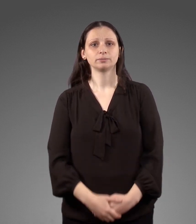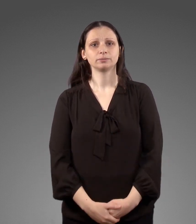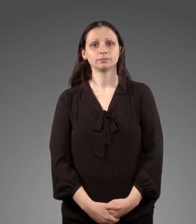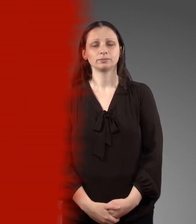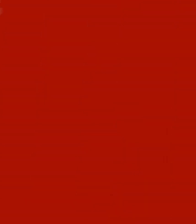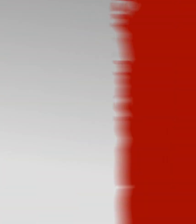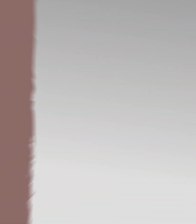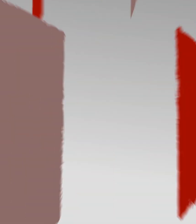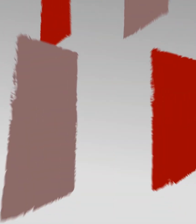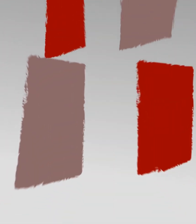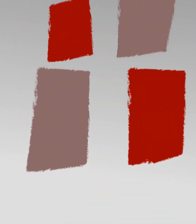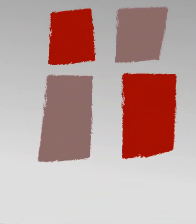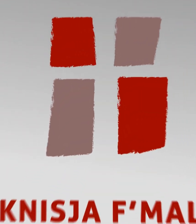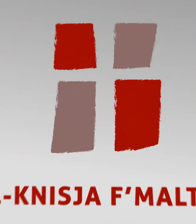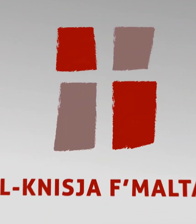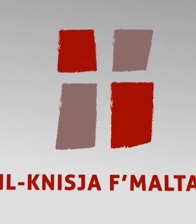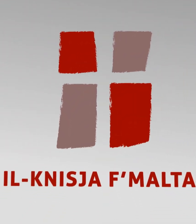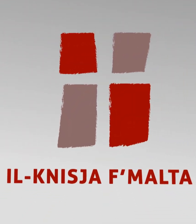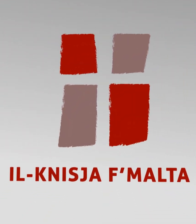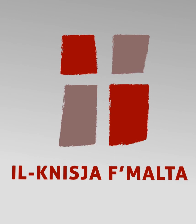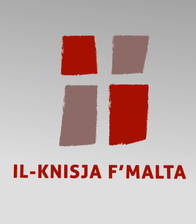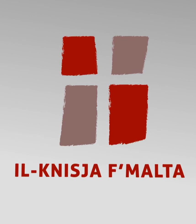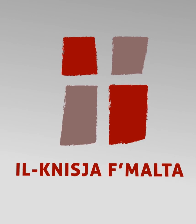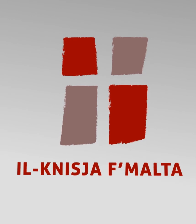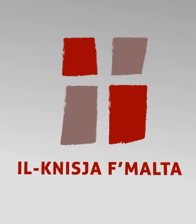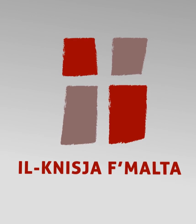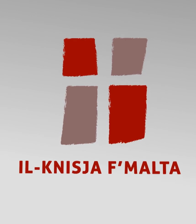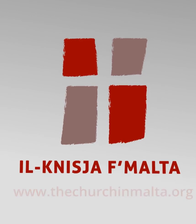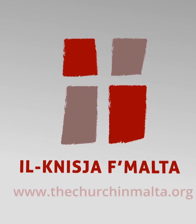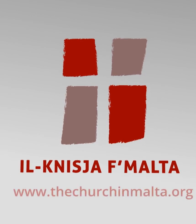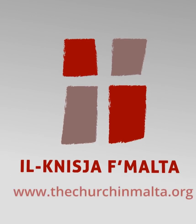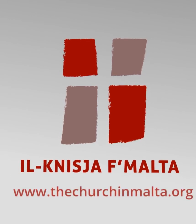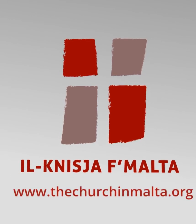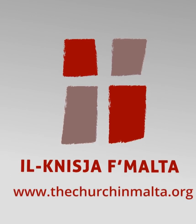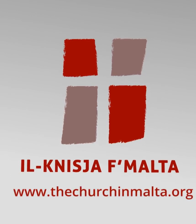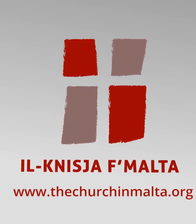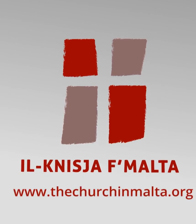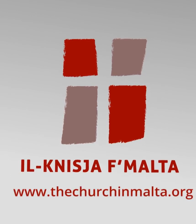uħoda